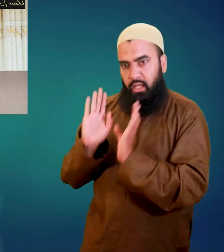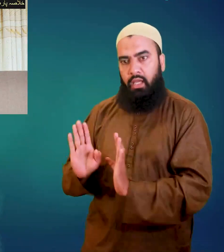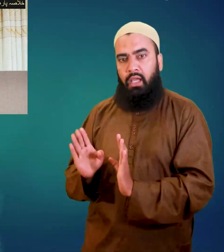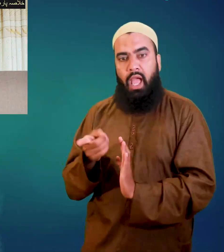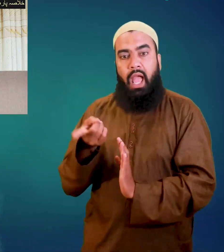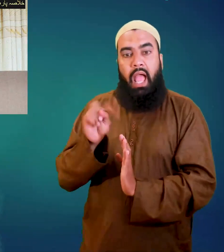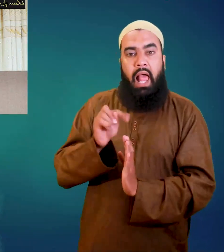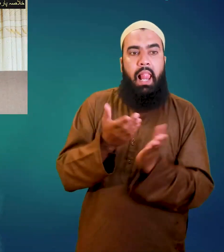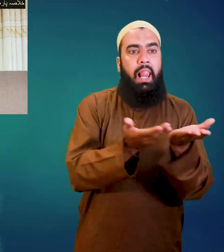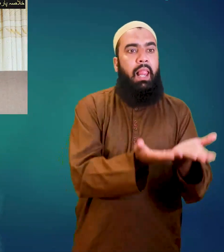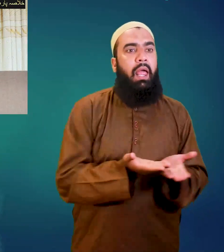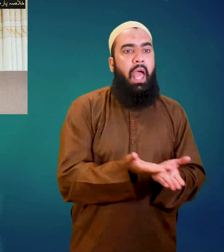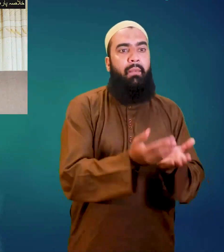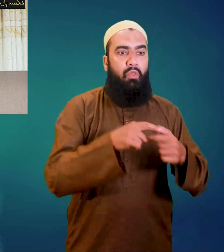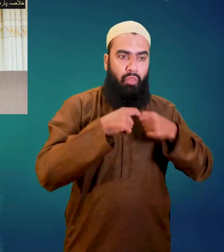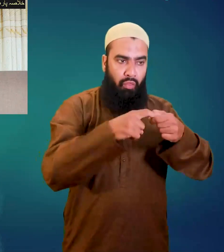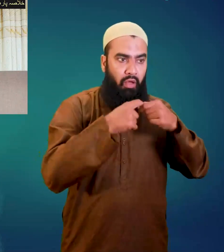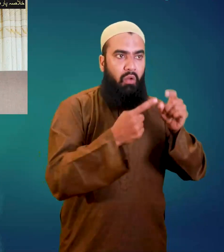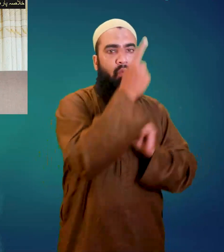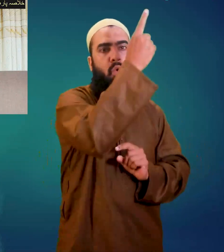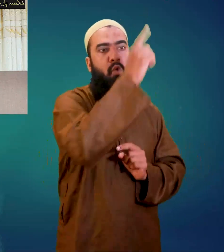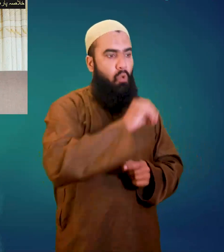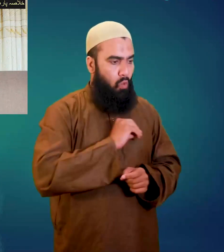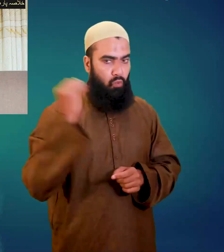اعمال صالحہ اور ان کا اجر ہے۔